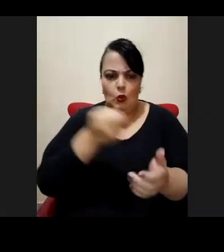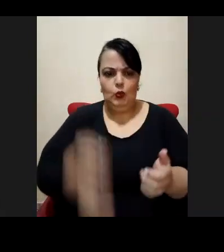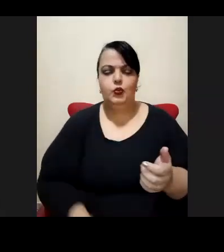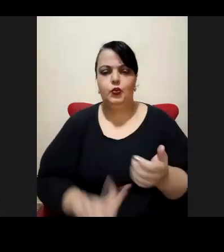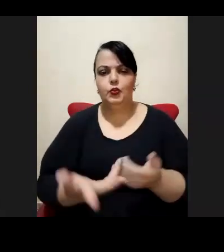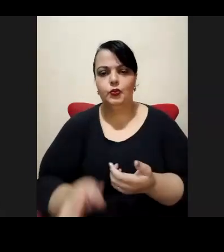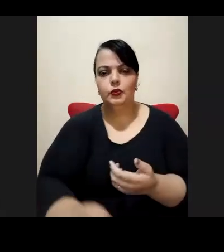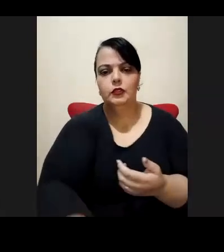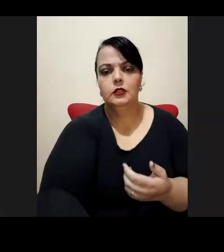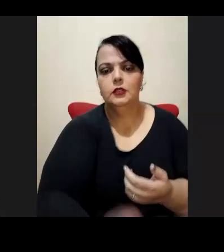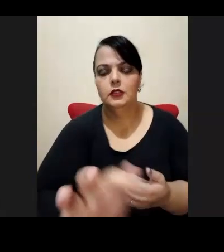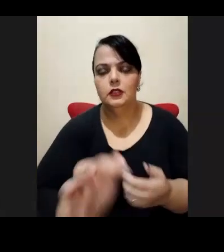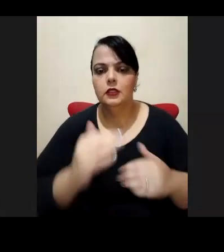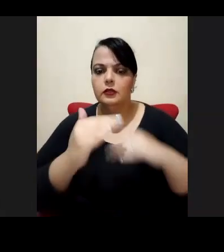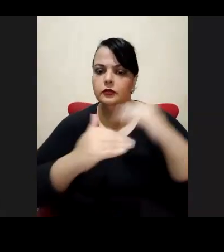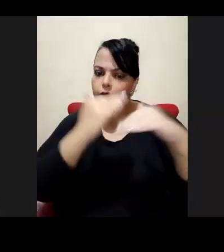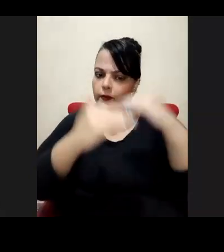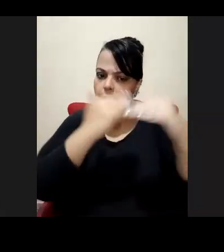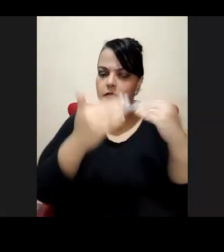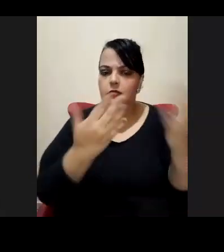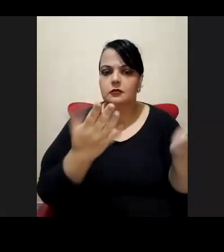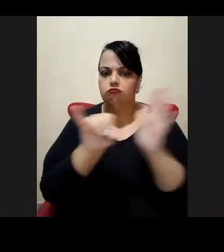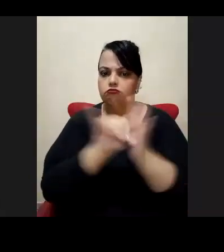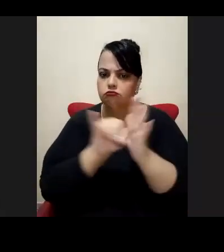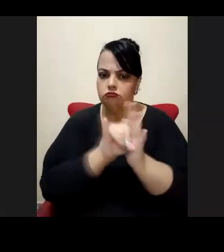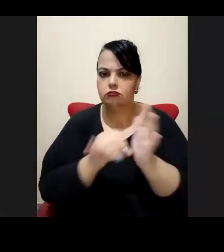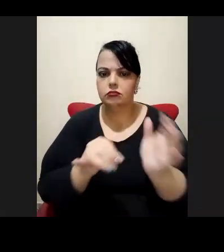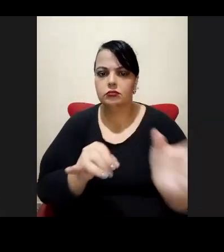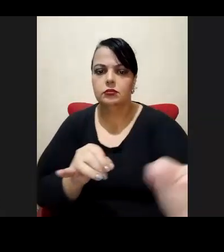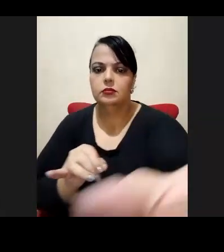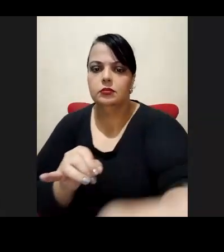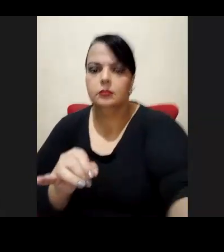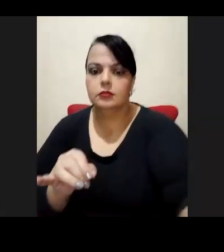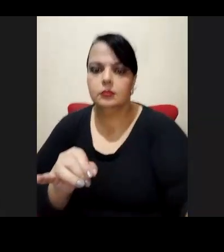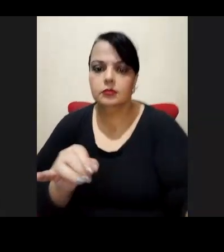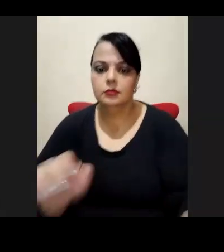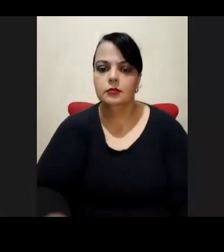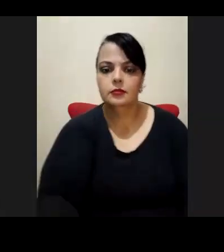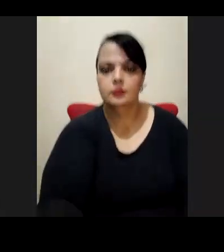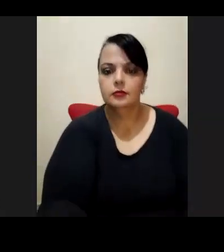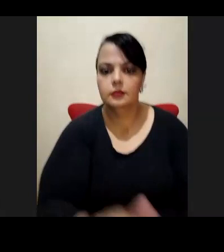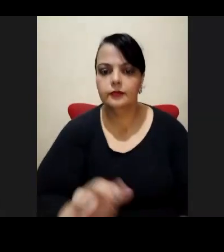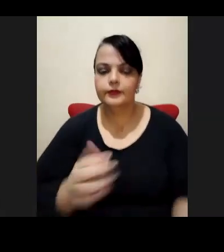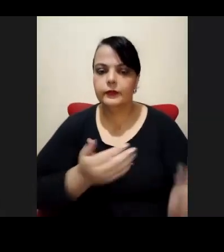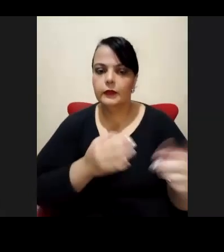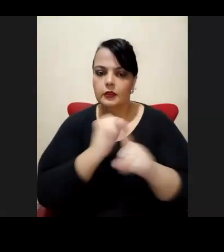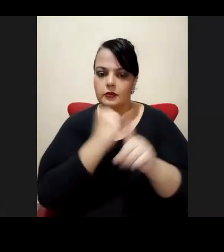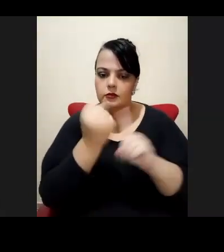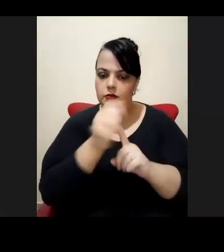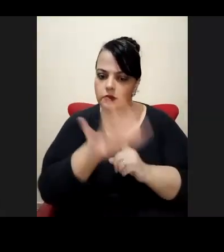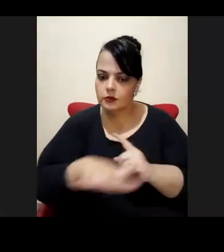a sua própria formação de identidade e diante do grupo social que ele frequenta.